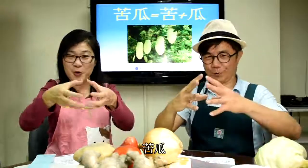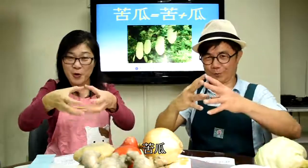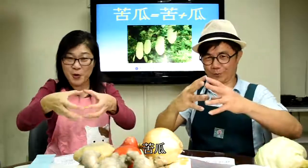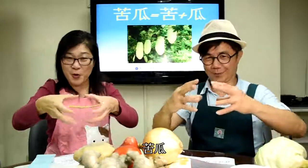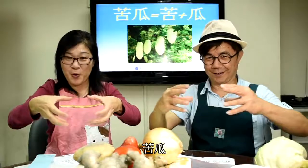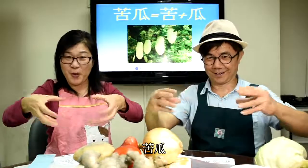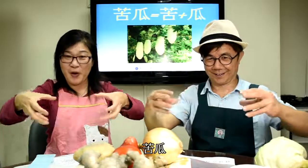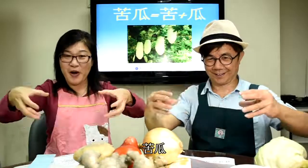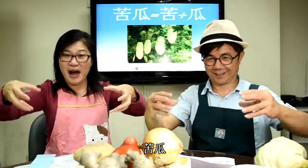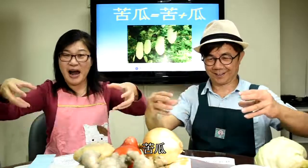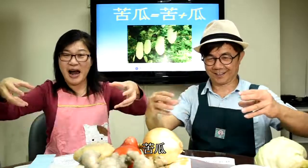瓜，